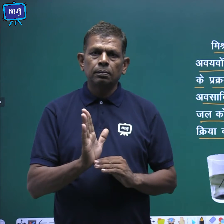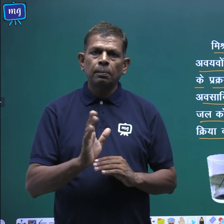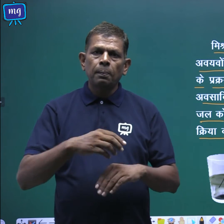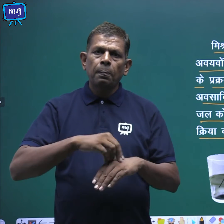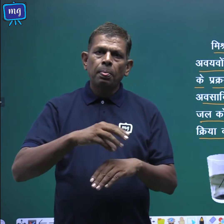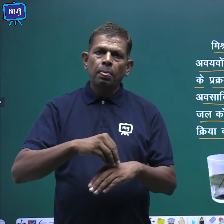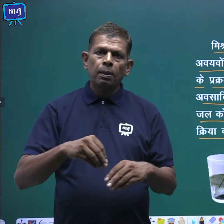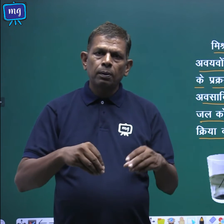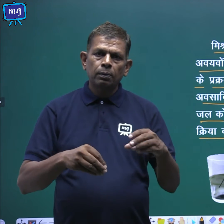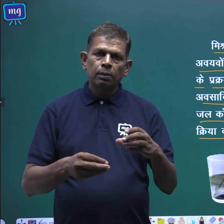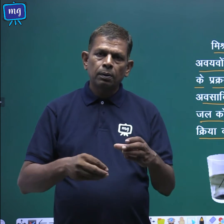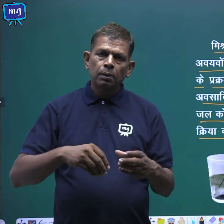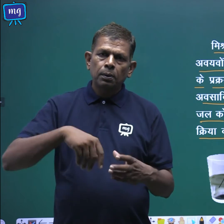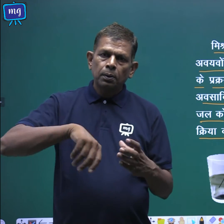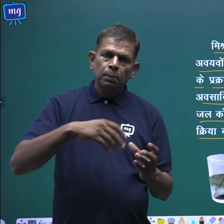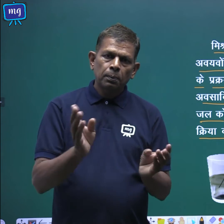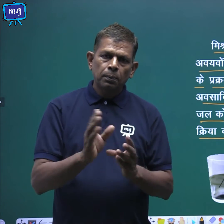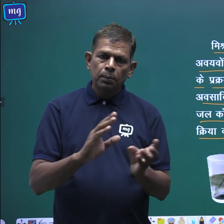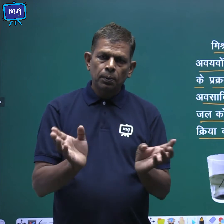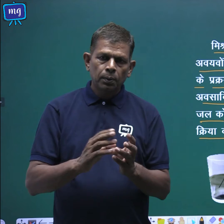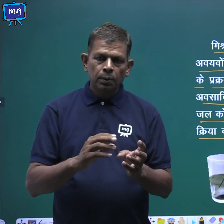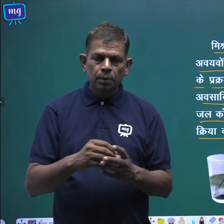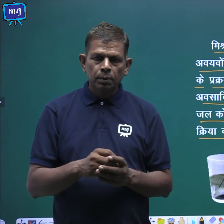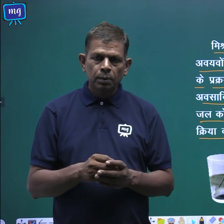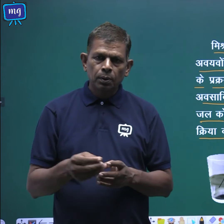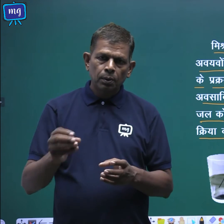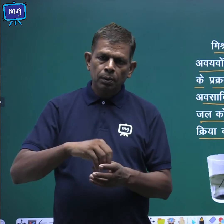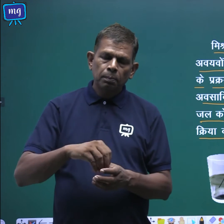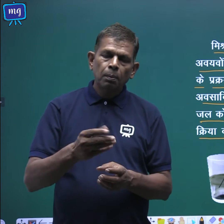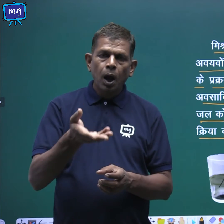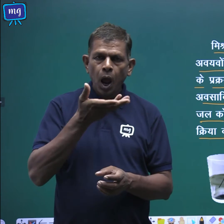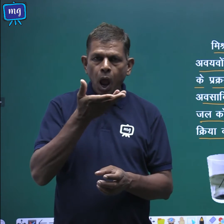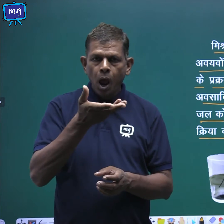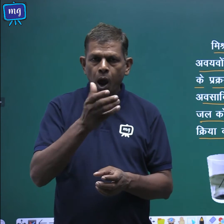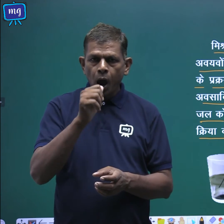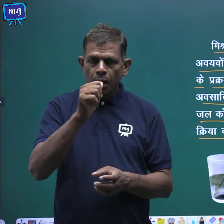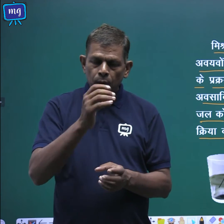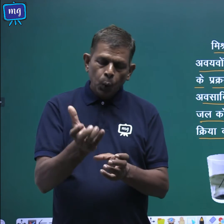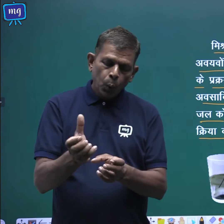मिट्टी को बिना हिलाए पानी को निथार रहे हैं।